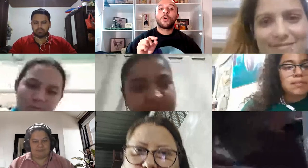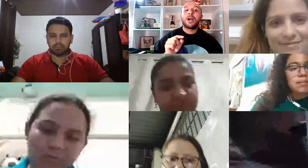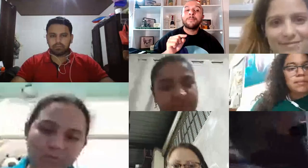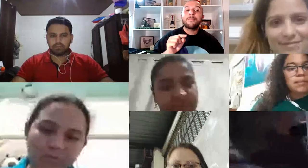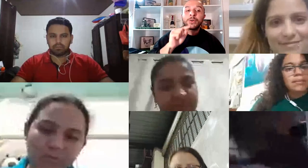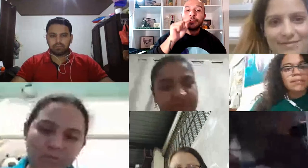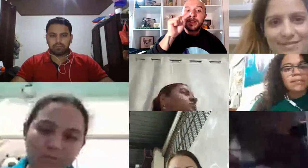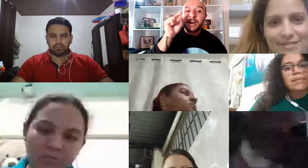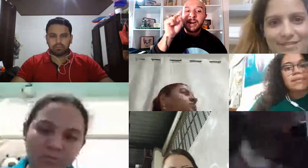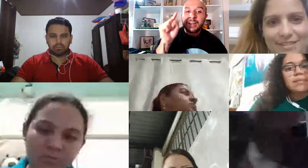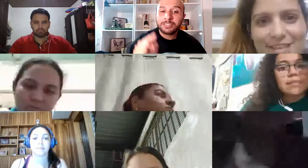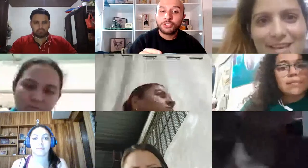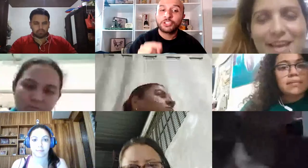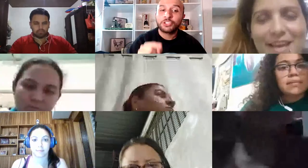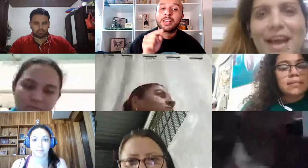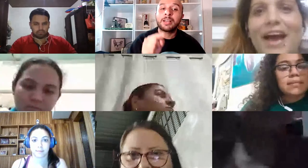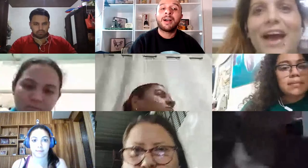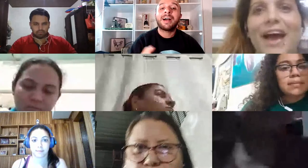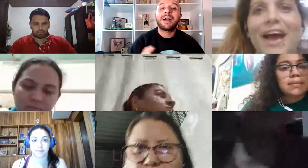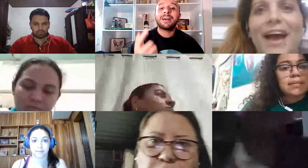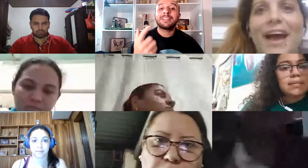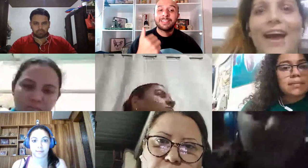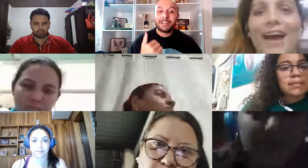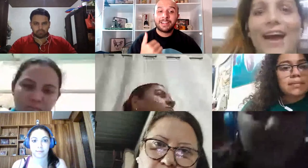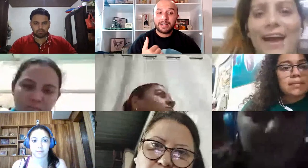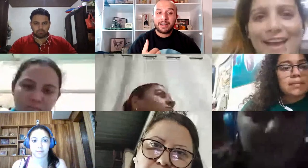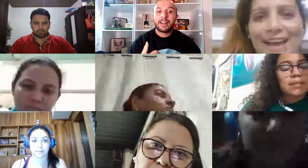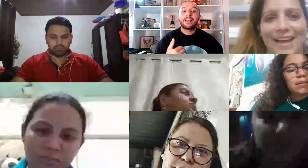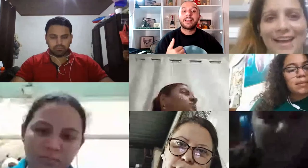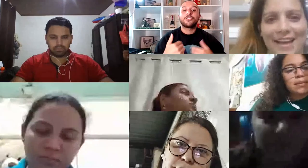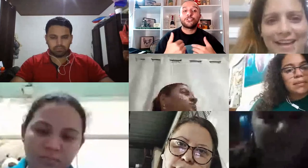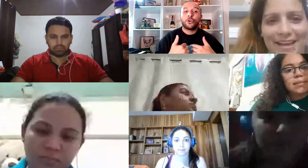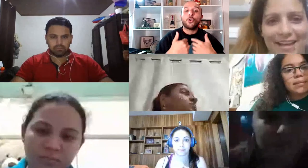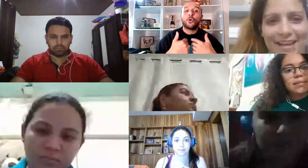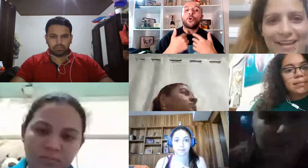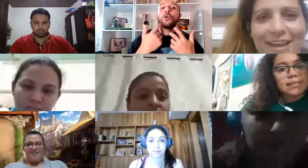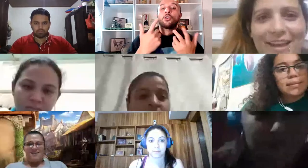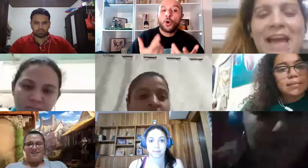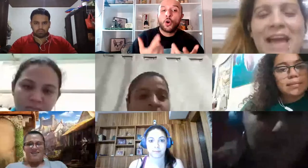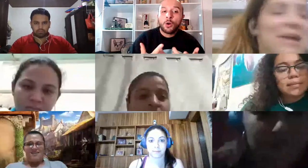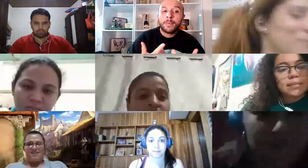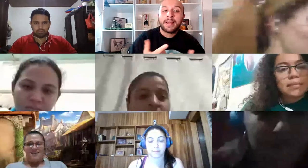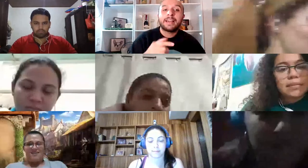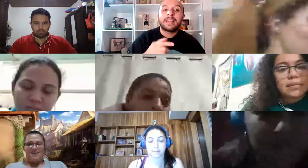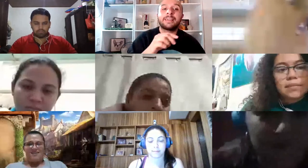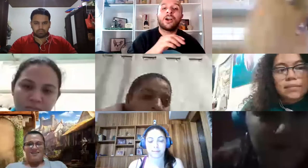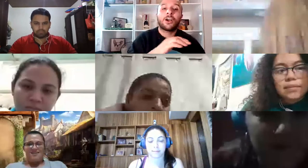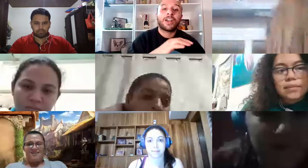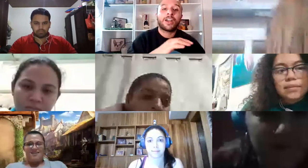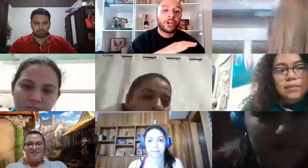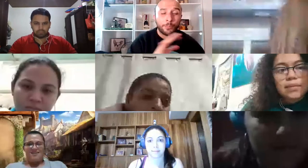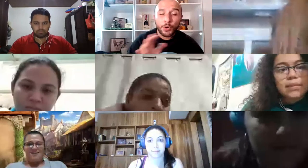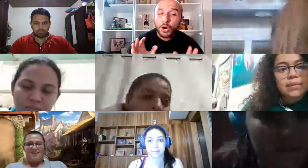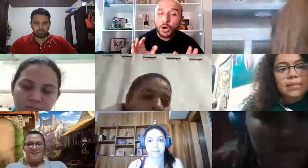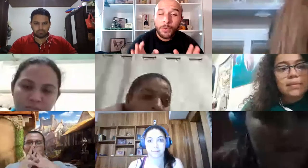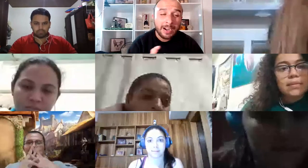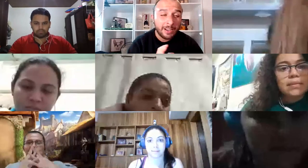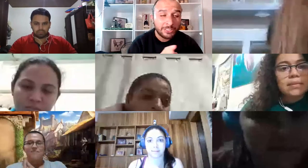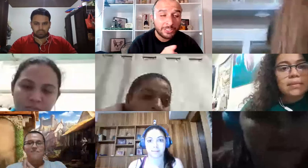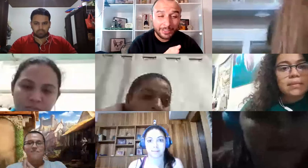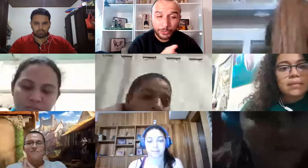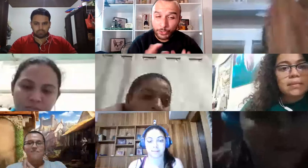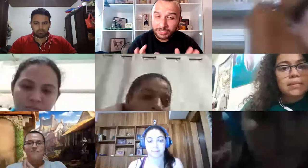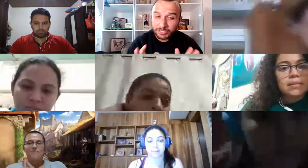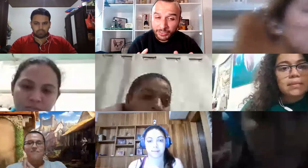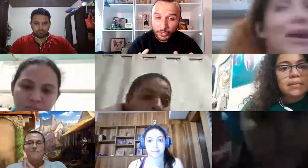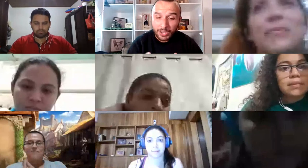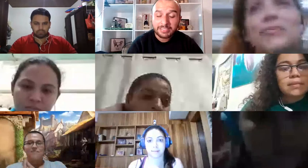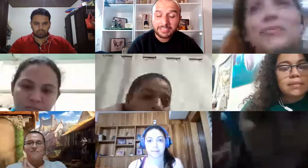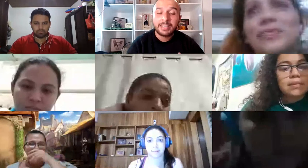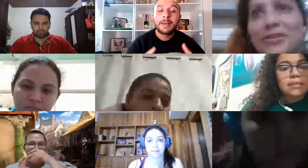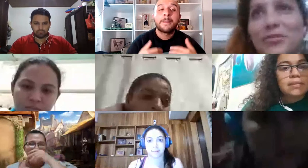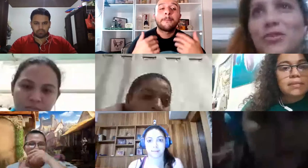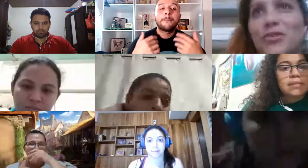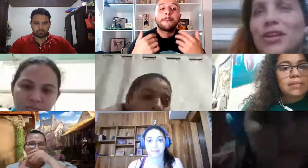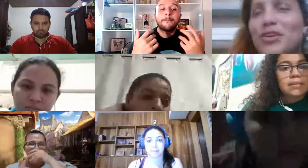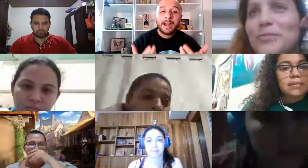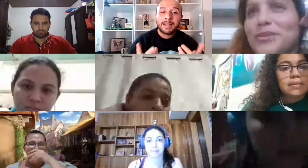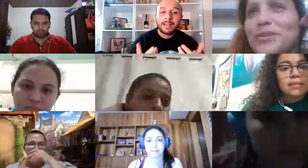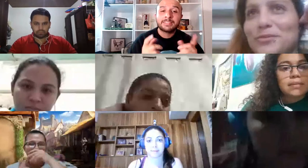Voy a preguntarles, ustedes van a hacer su nombre y aunque no puedo verlas, van a